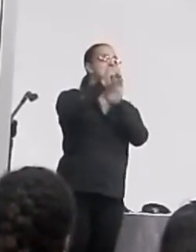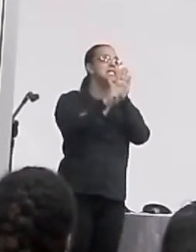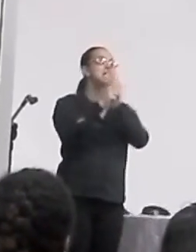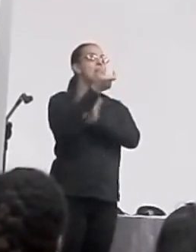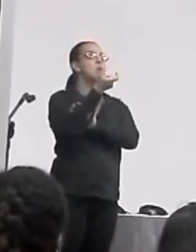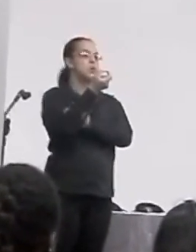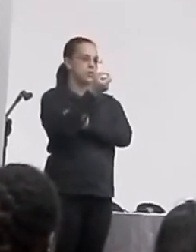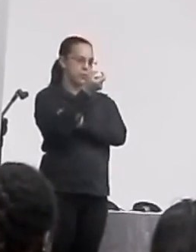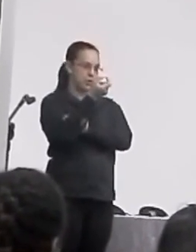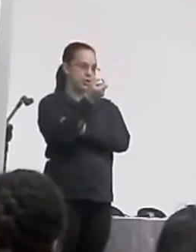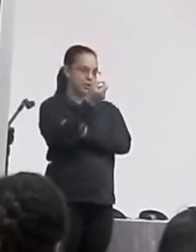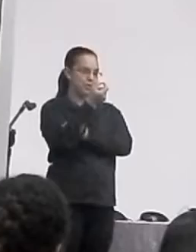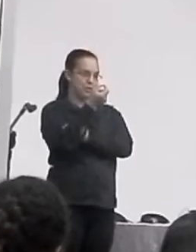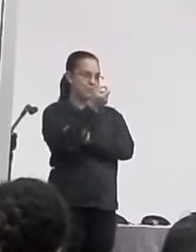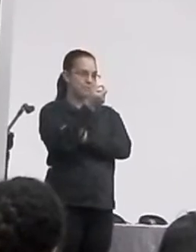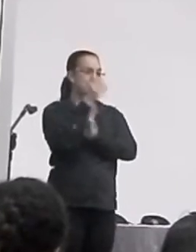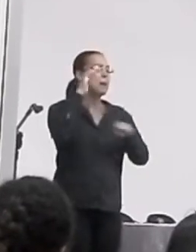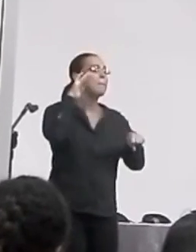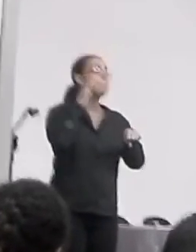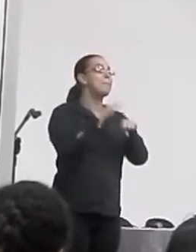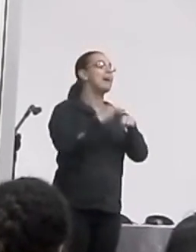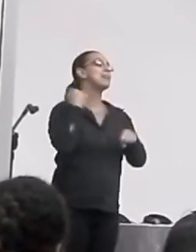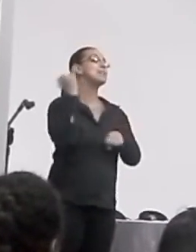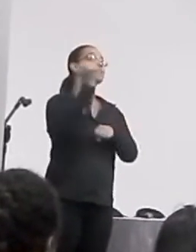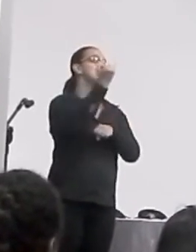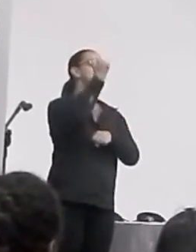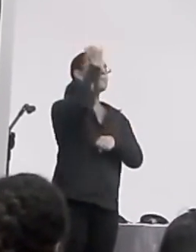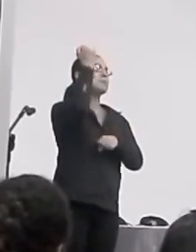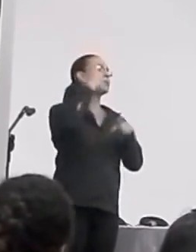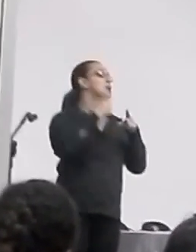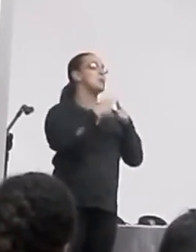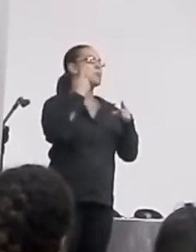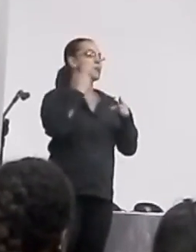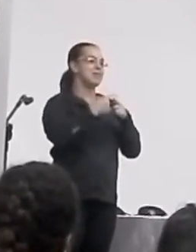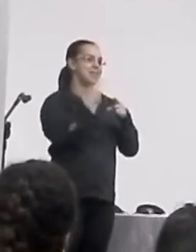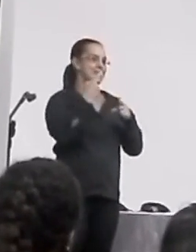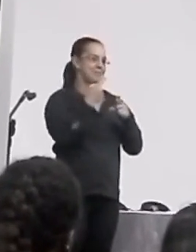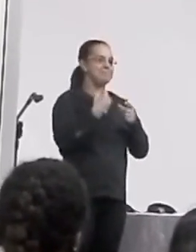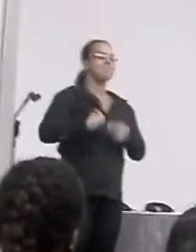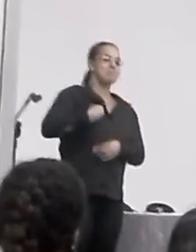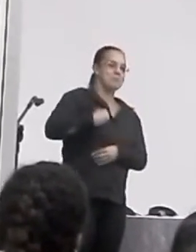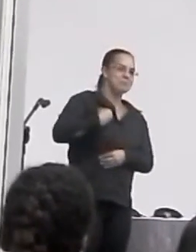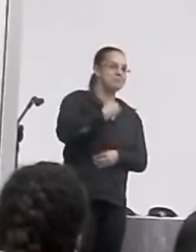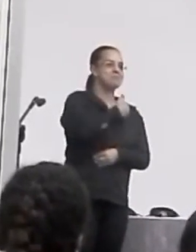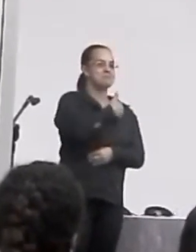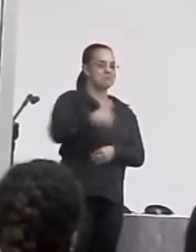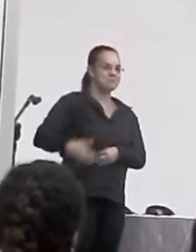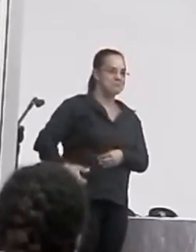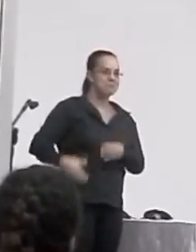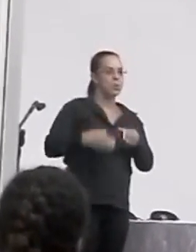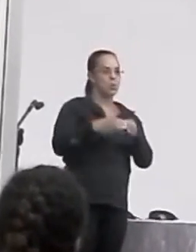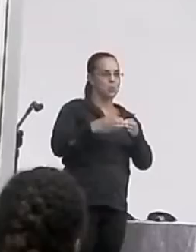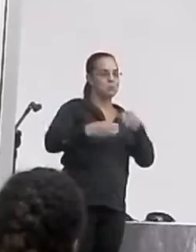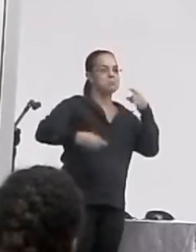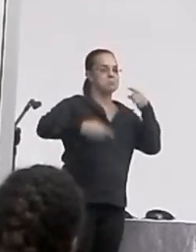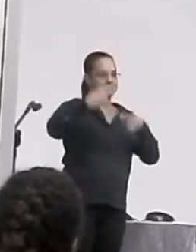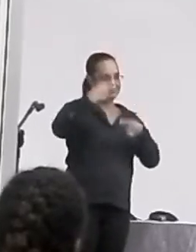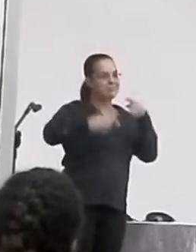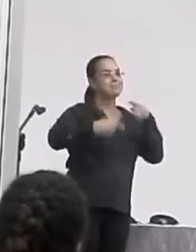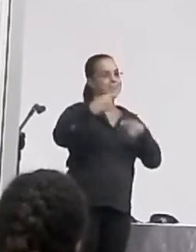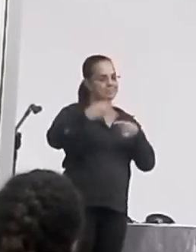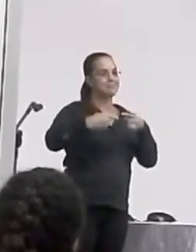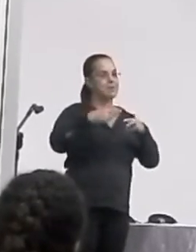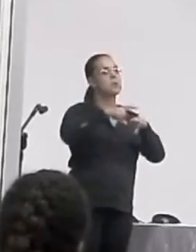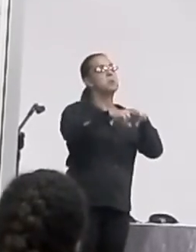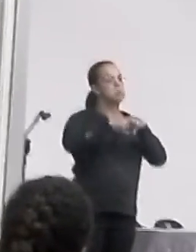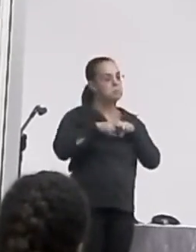nazi. Isto não pergunta com isso. Eu, apaixonadamente, espero que a resposta é